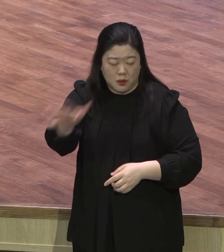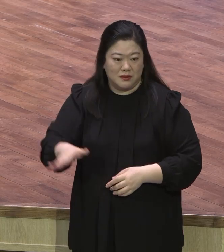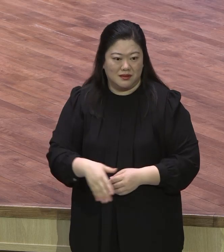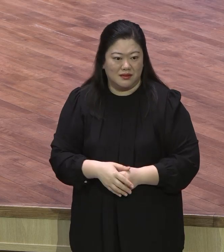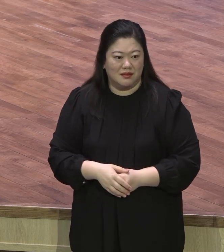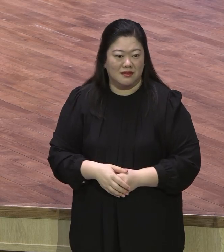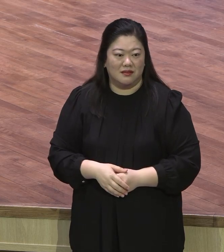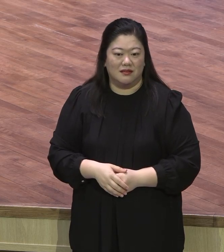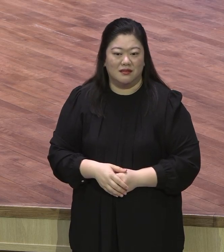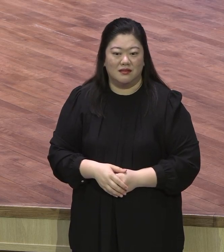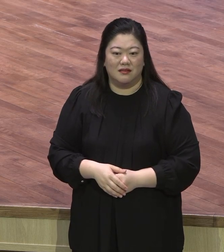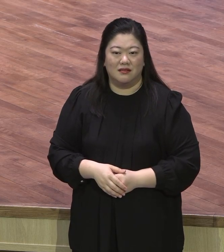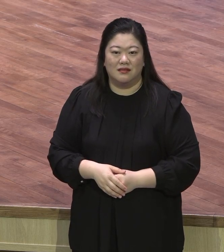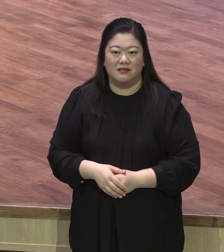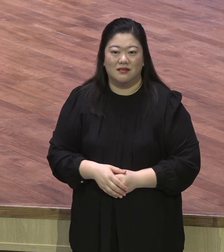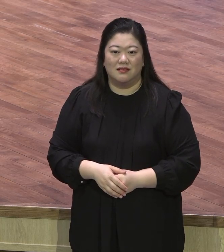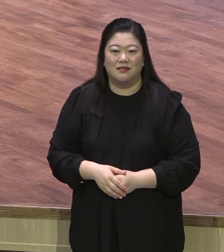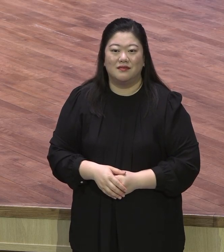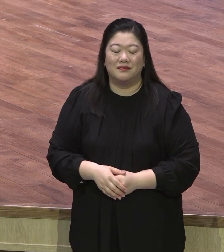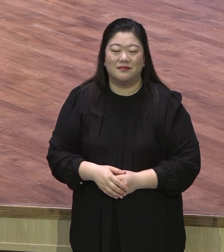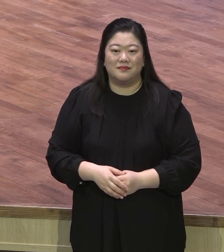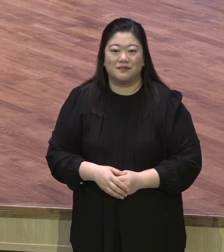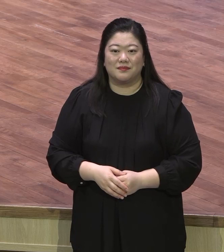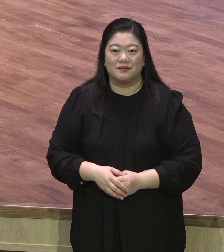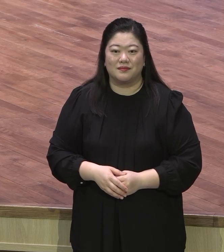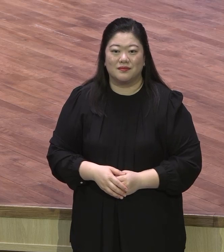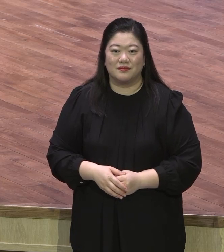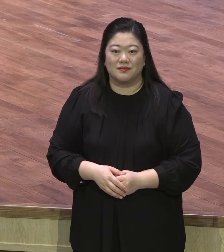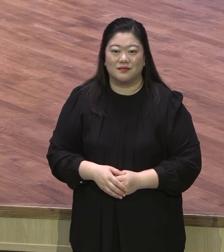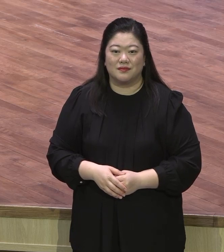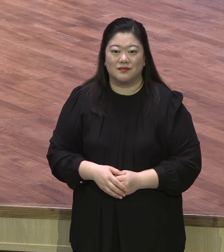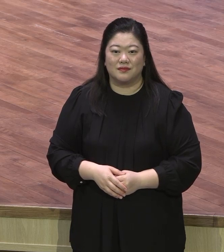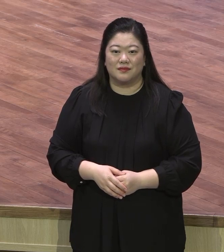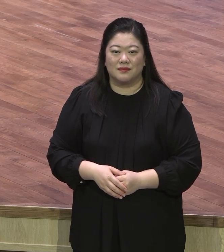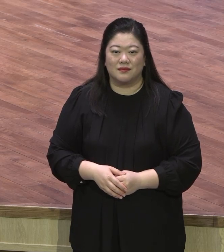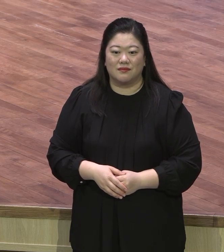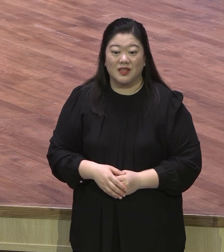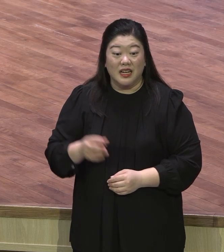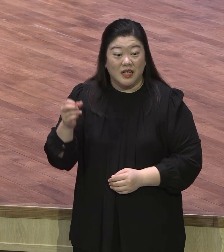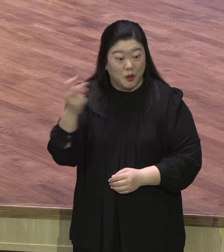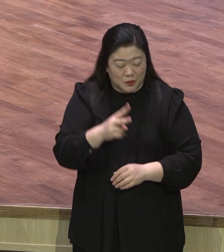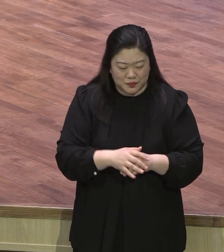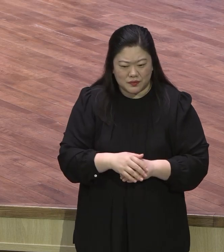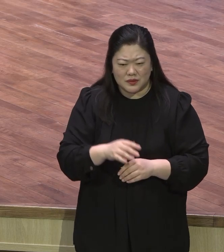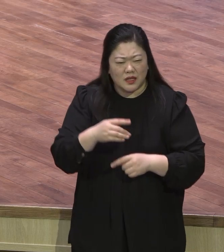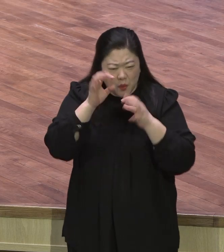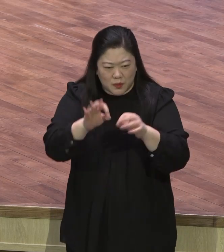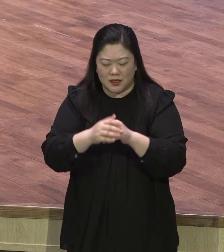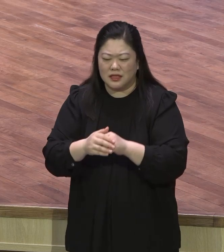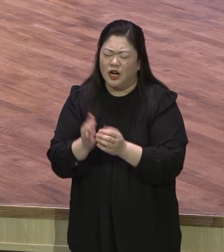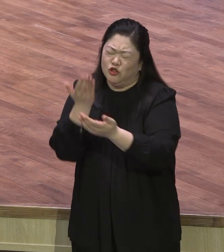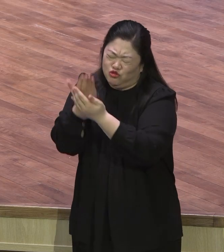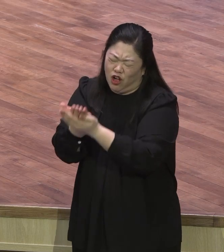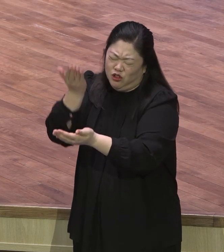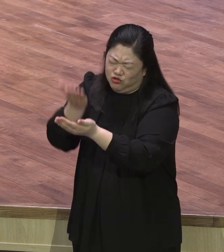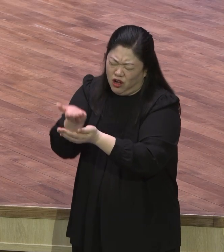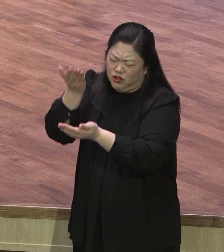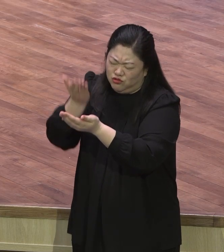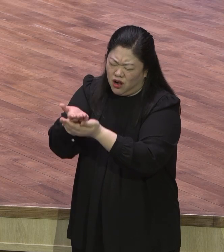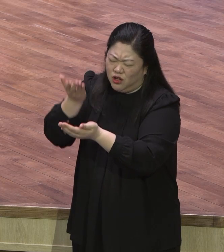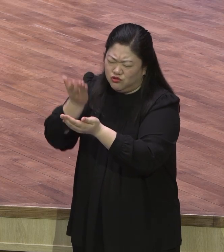하곤 하면요. 이상하게 좀 이렇게 기도가 지속하는데 힘이 들어요. 그리고 냉랭해집니다.